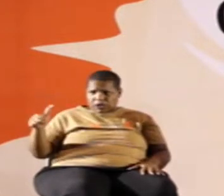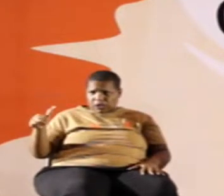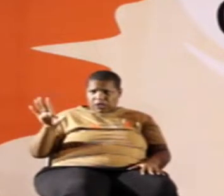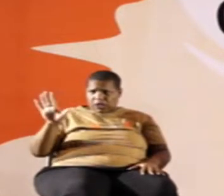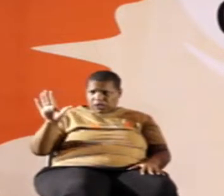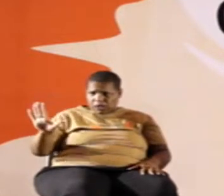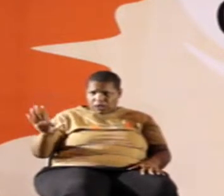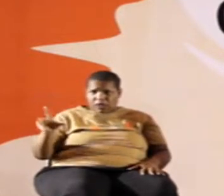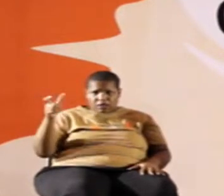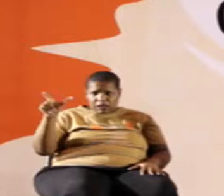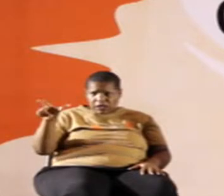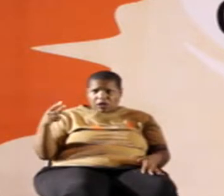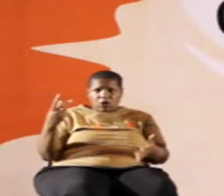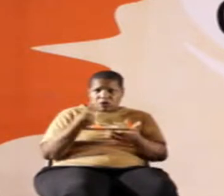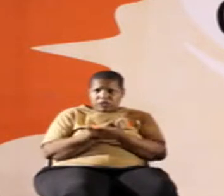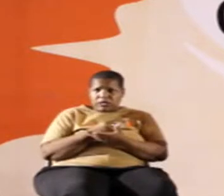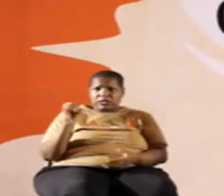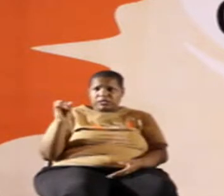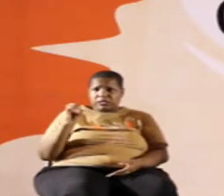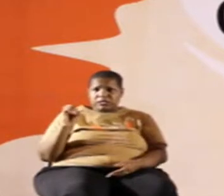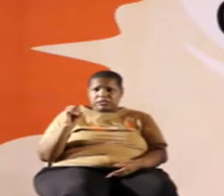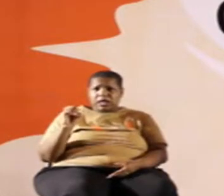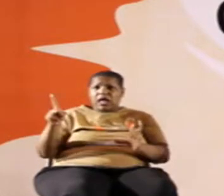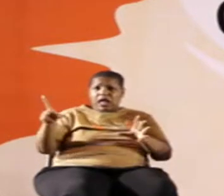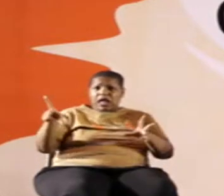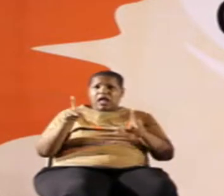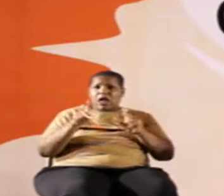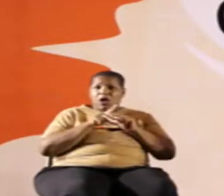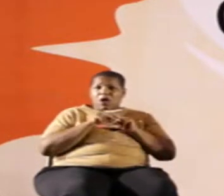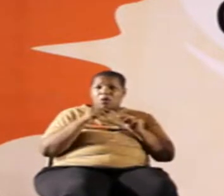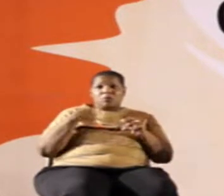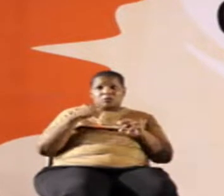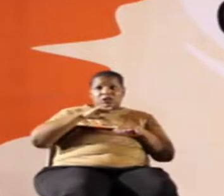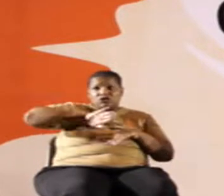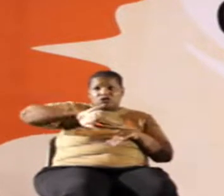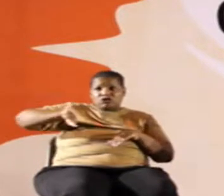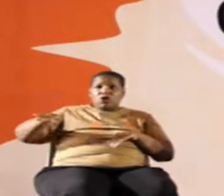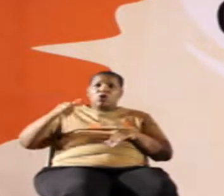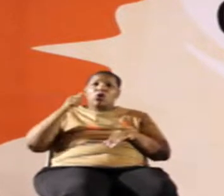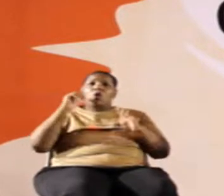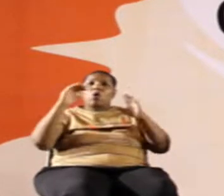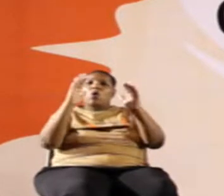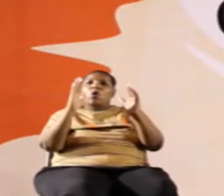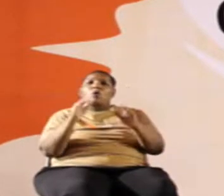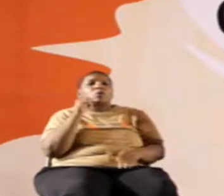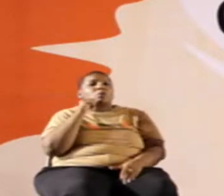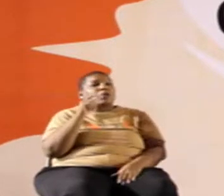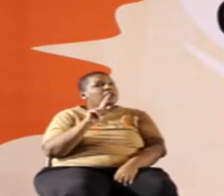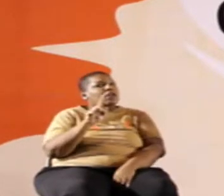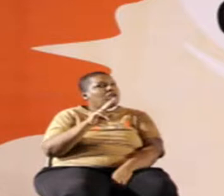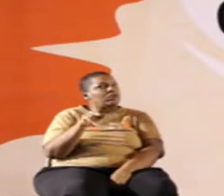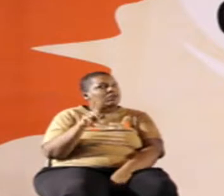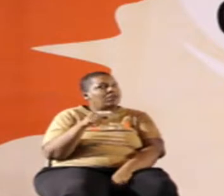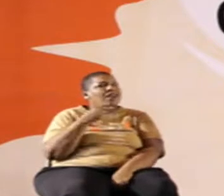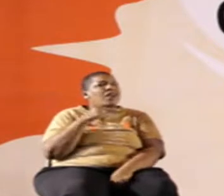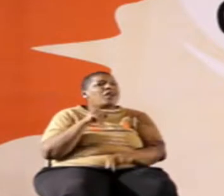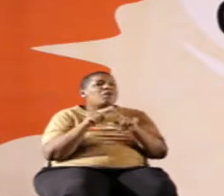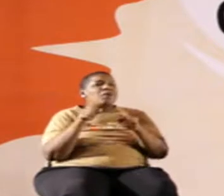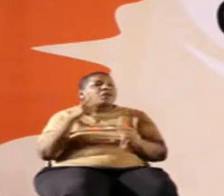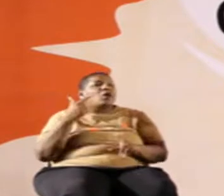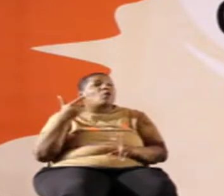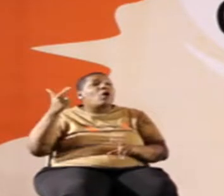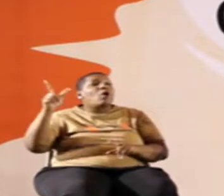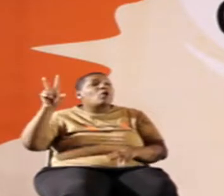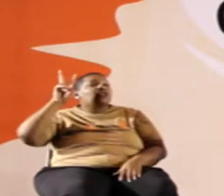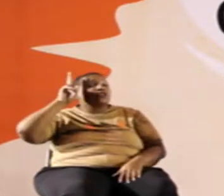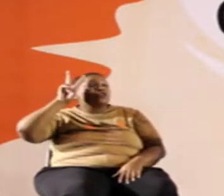dizendo que isso não está lá, que isso não acontece, essa apropriação, expropriação do corpo da mulher. Não estou dizendo isso. Mas tem uma outra história